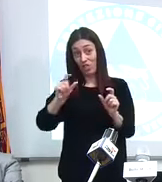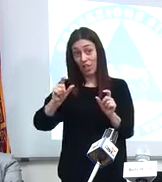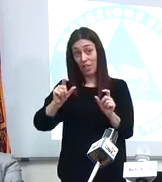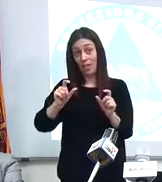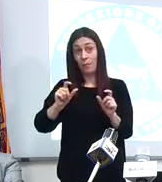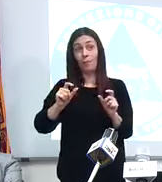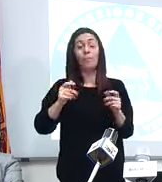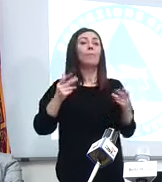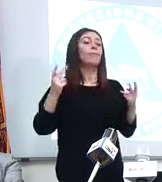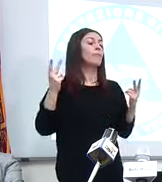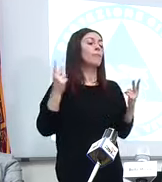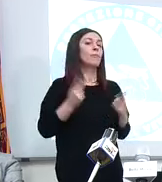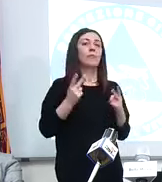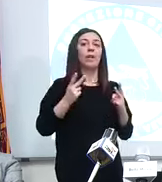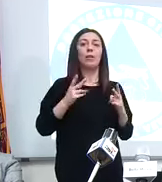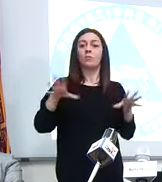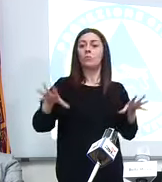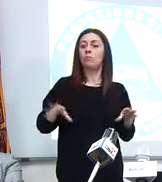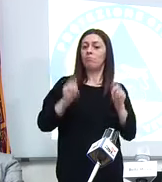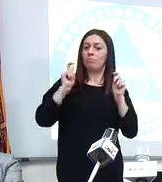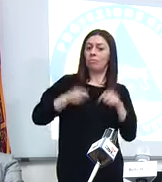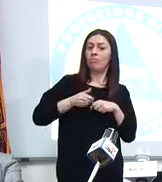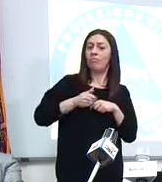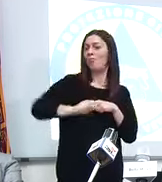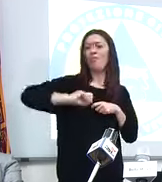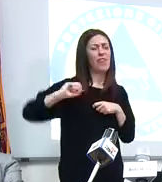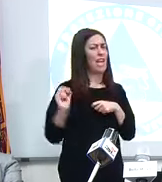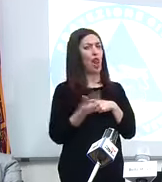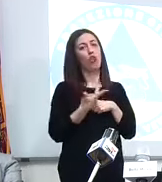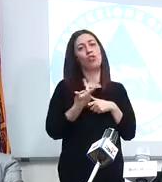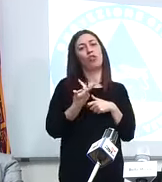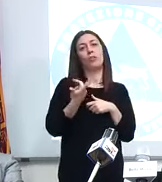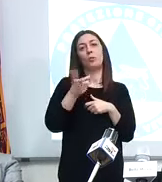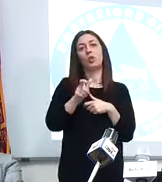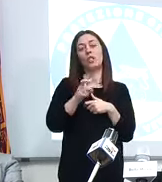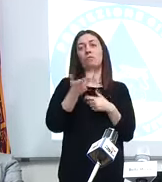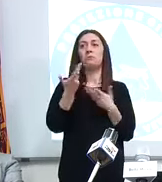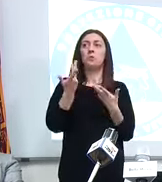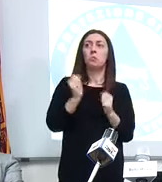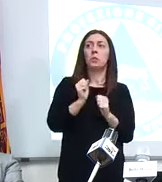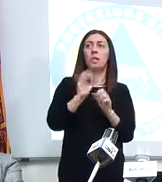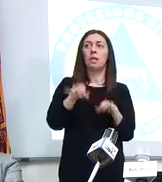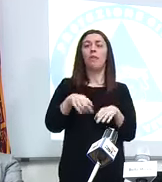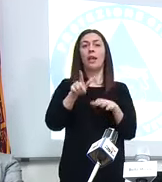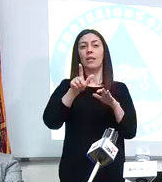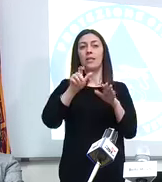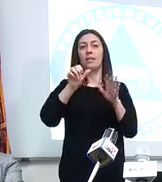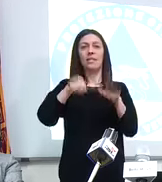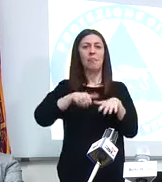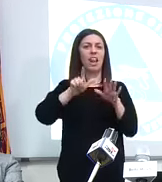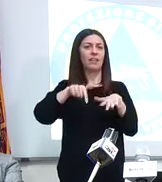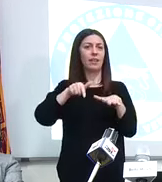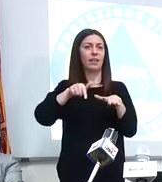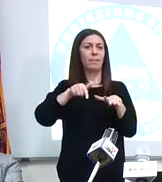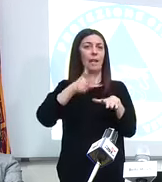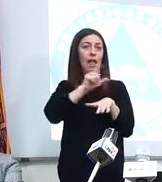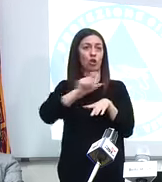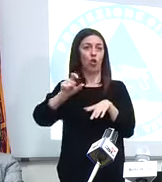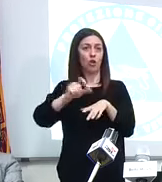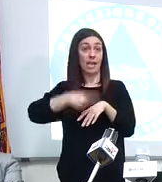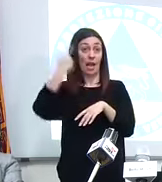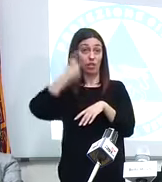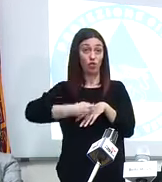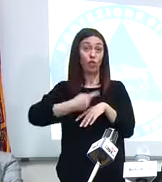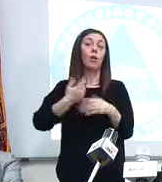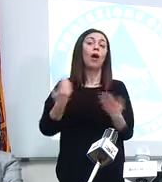altissima quando è partita la vaccinazione, eravamo sulle 6-7 mila dosi al giorno e adesso diciamo